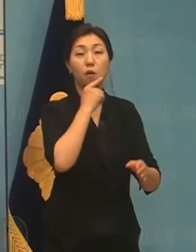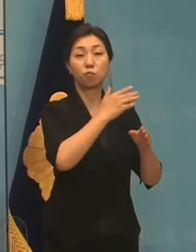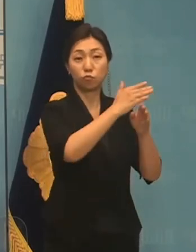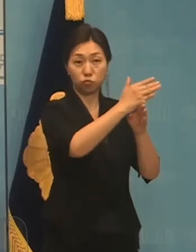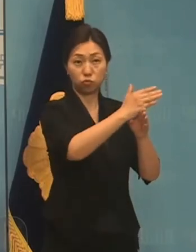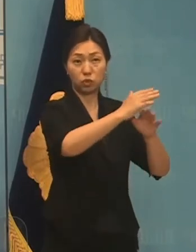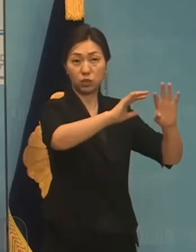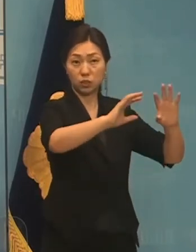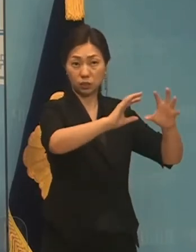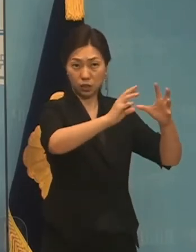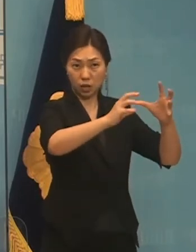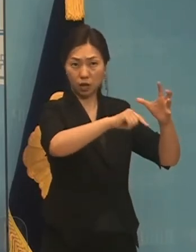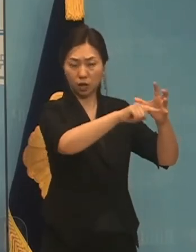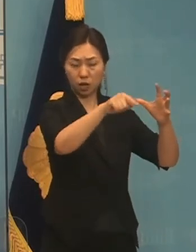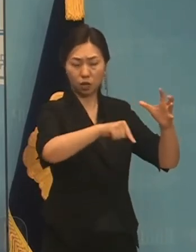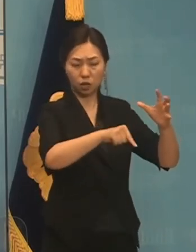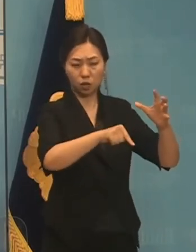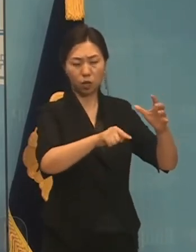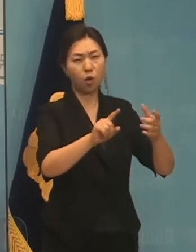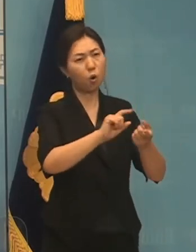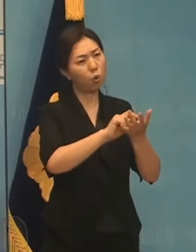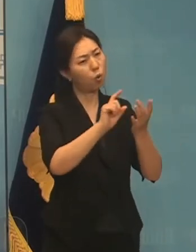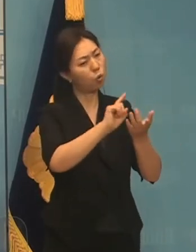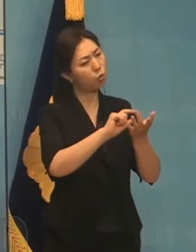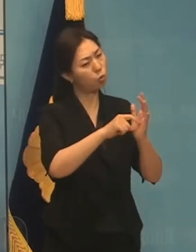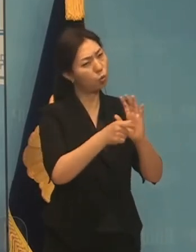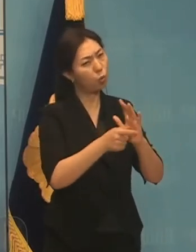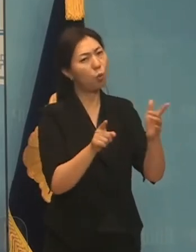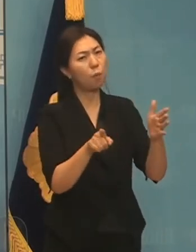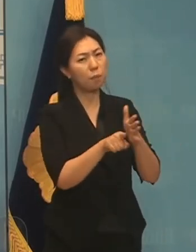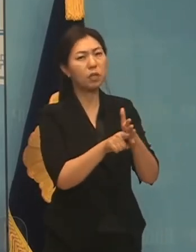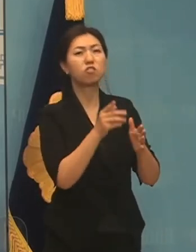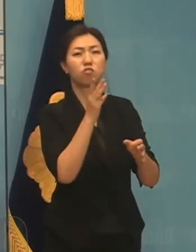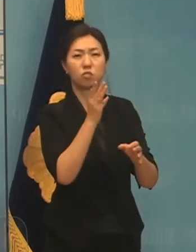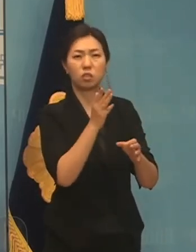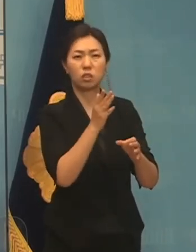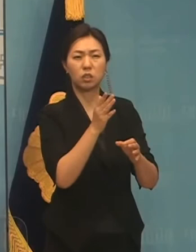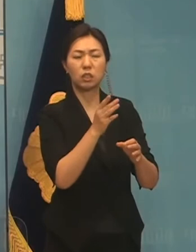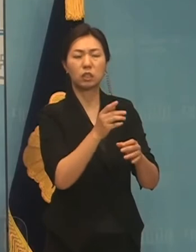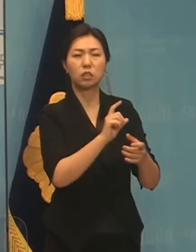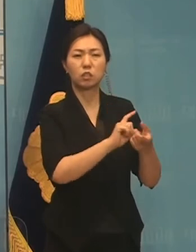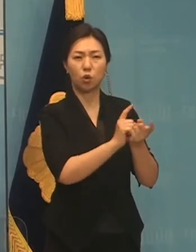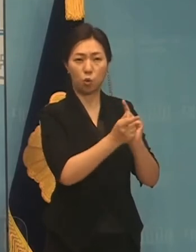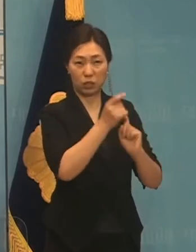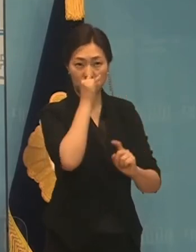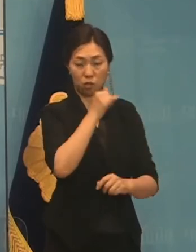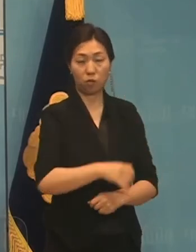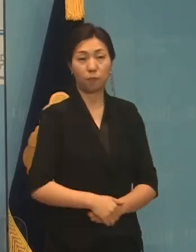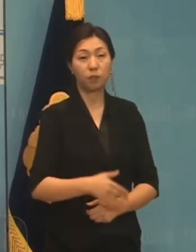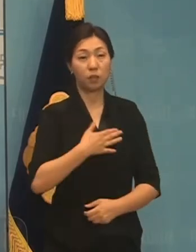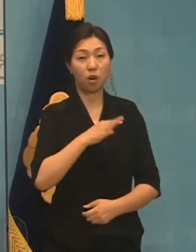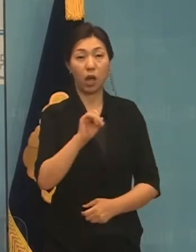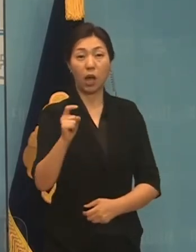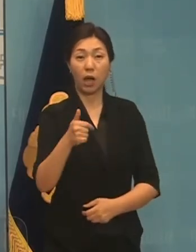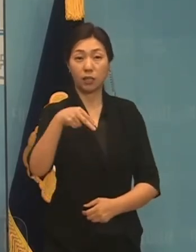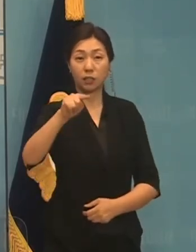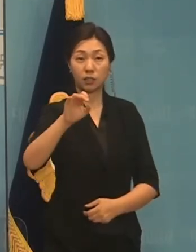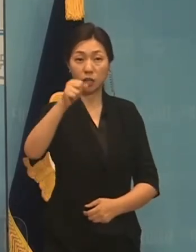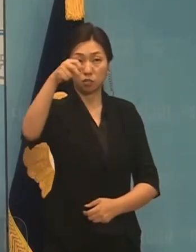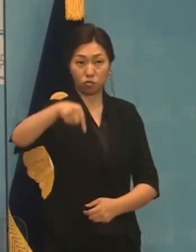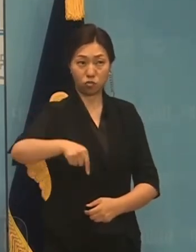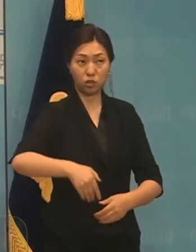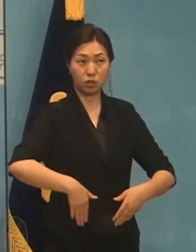북측과는 일정 부분 신뢰를 가지고 있다고 할 수 있습니다. 저 안상수는